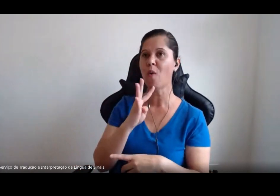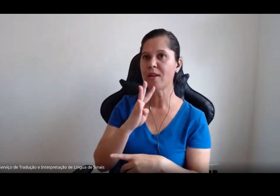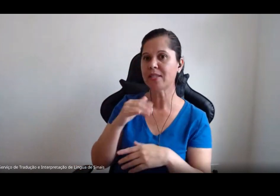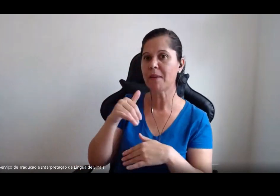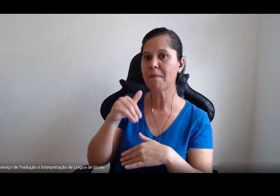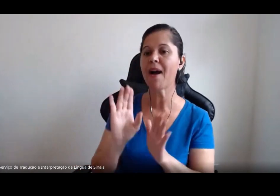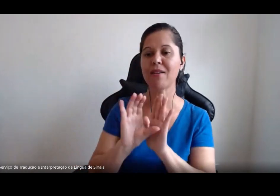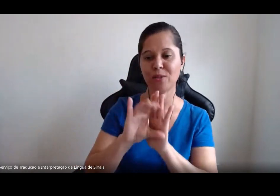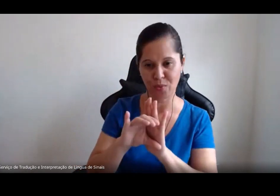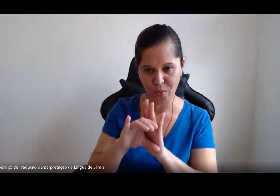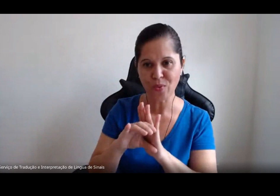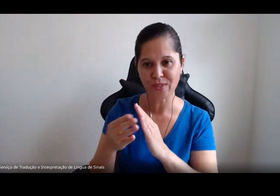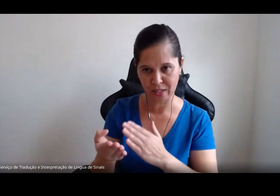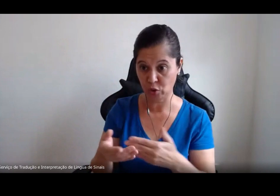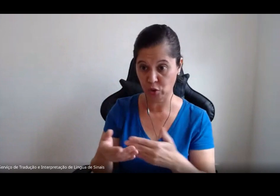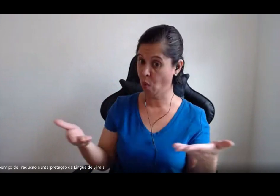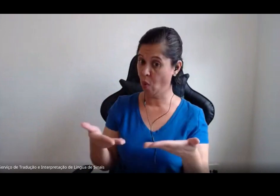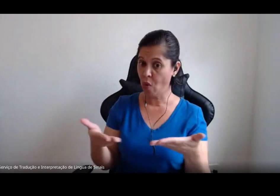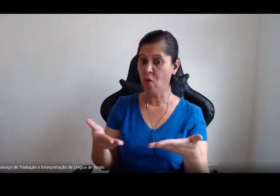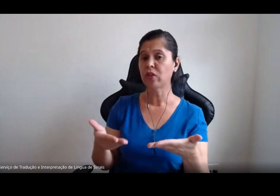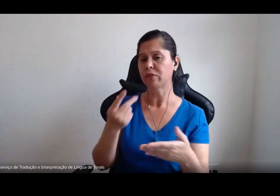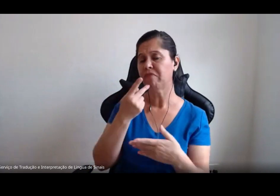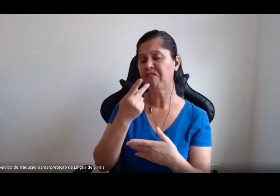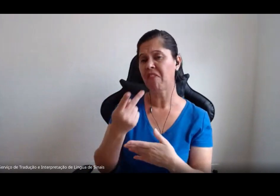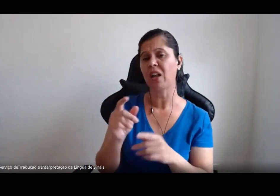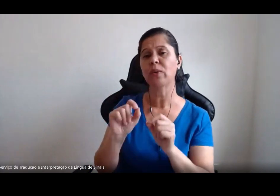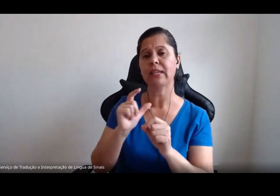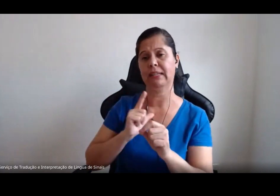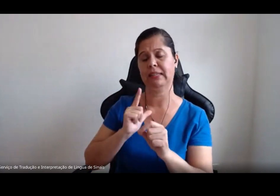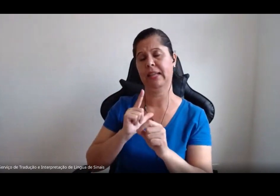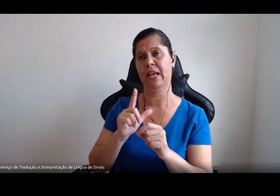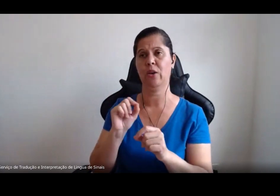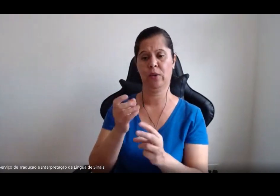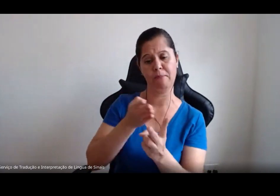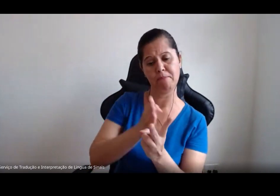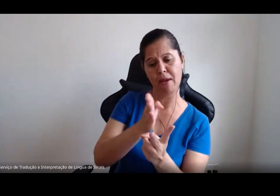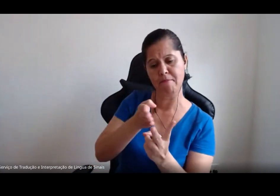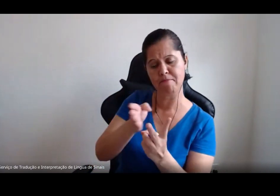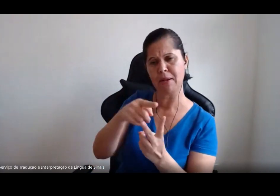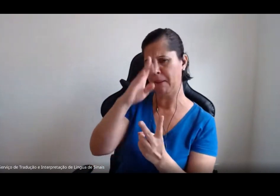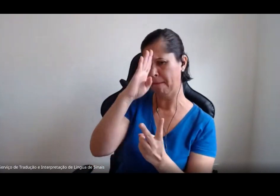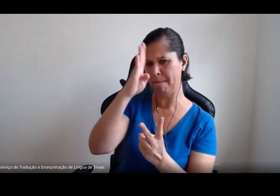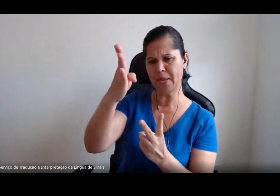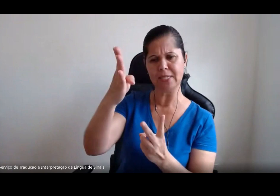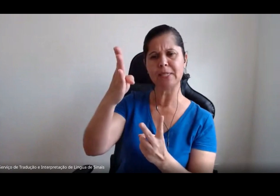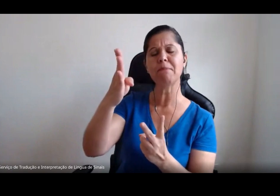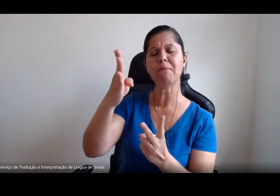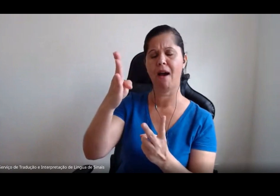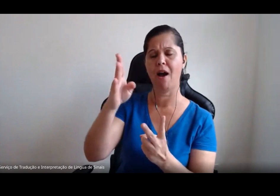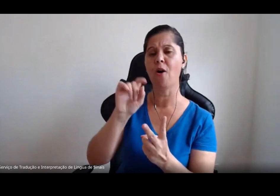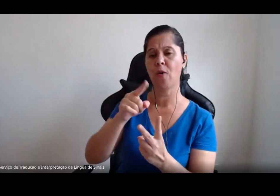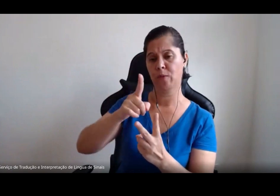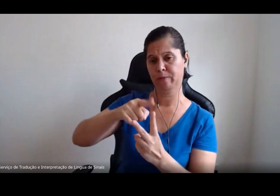a perspectiva da glotopolítica, né? Hoje em dia, a gente pode dizer que a glotopolítica tem dois centros principais e